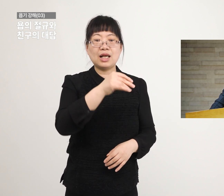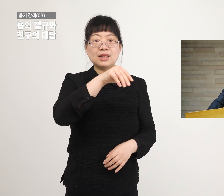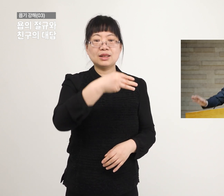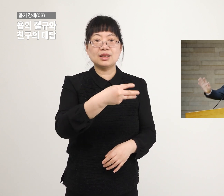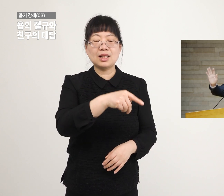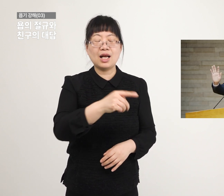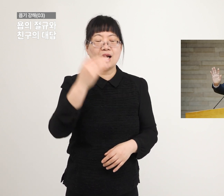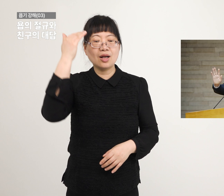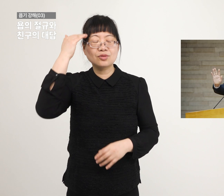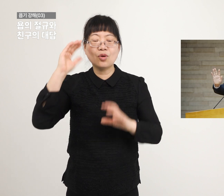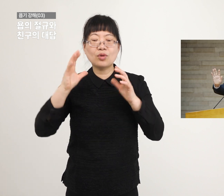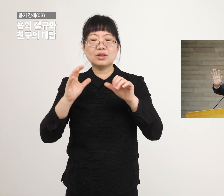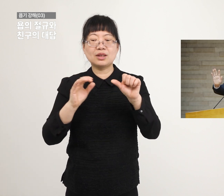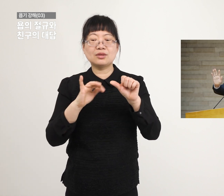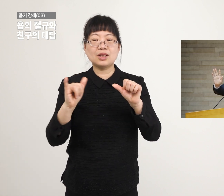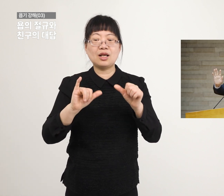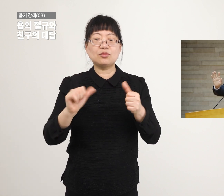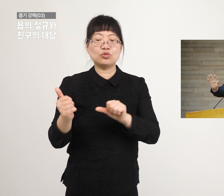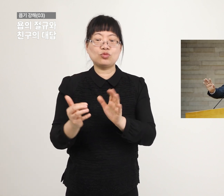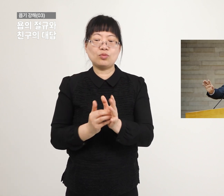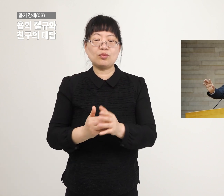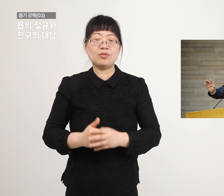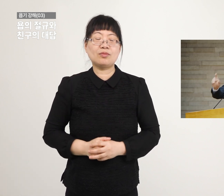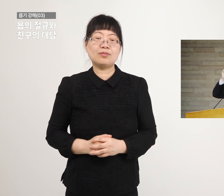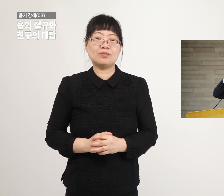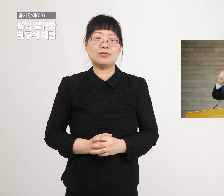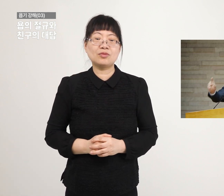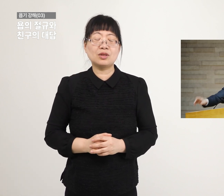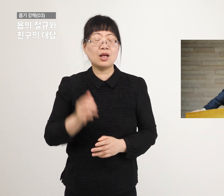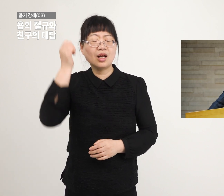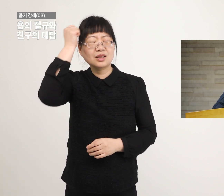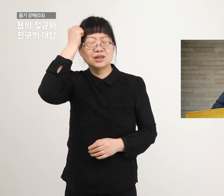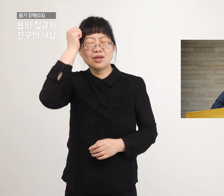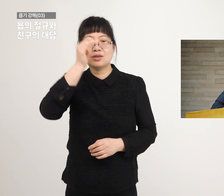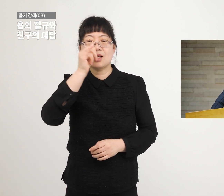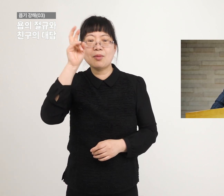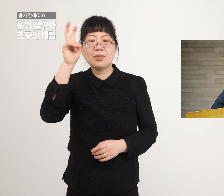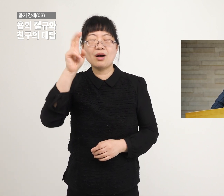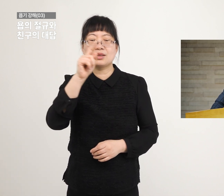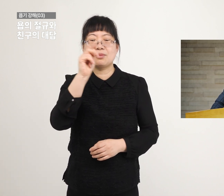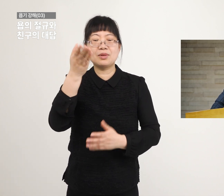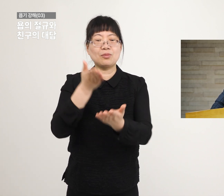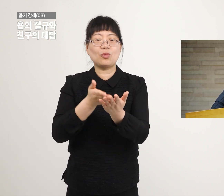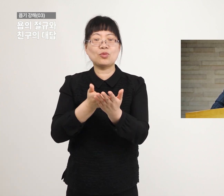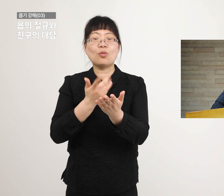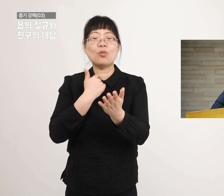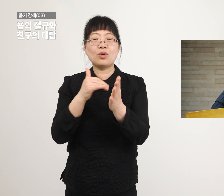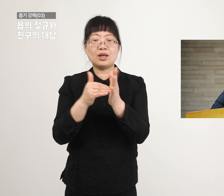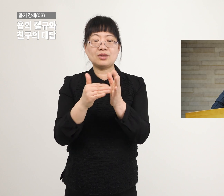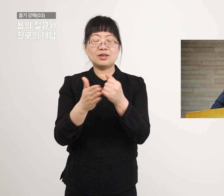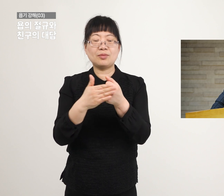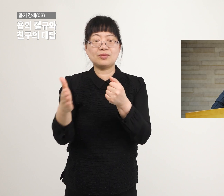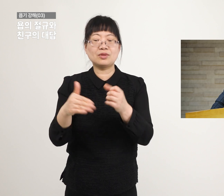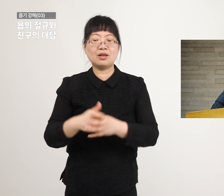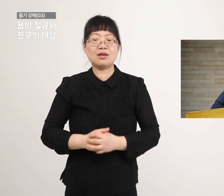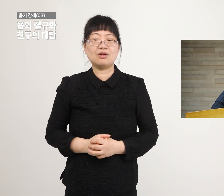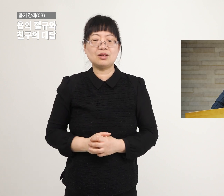한국 어린이 5명이 죽었어요. 5명이. 아마 기억나실 거예요. 보도가 나왔기 때문에.